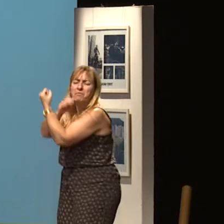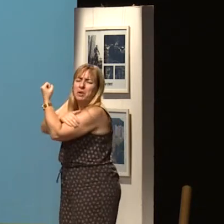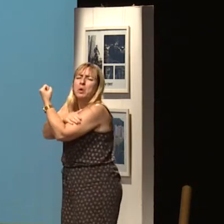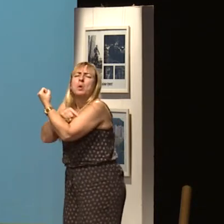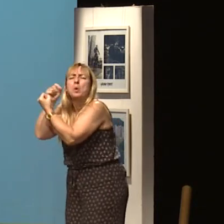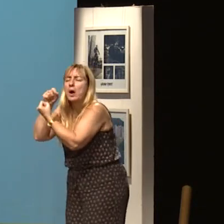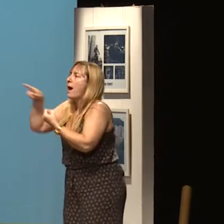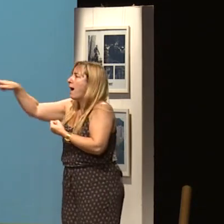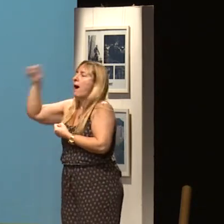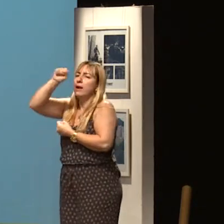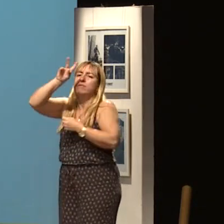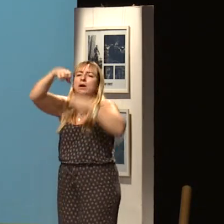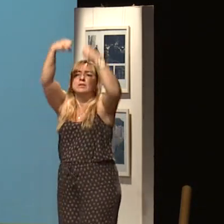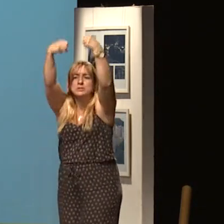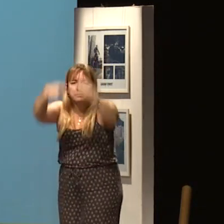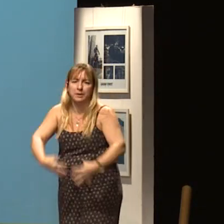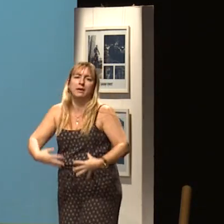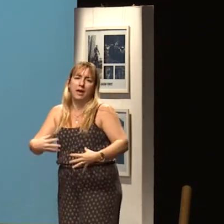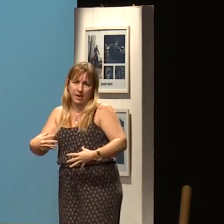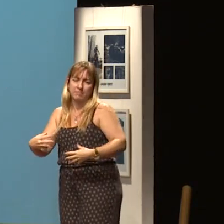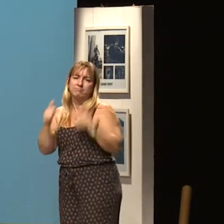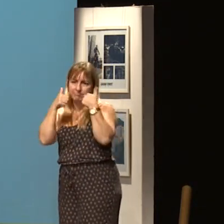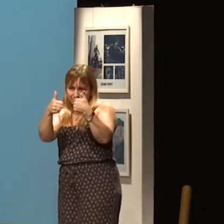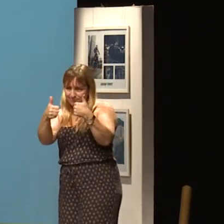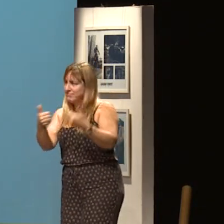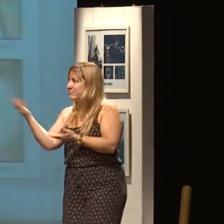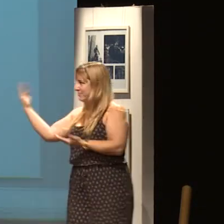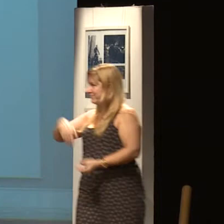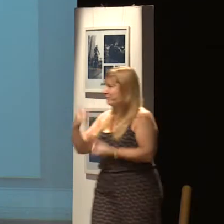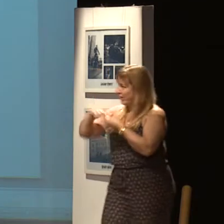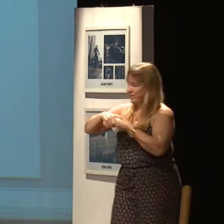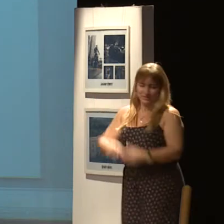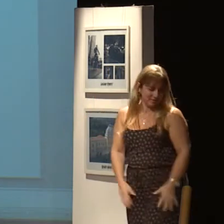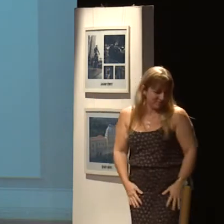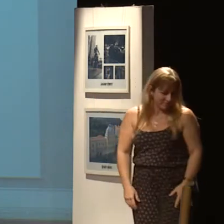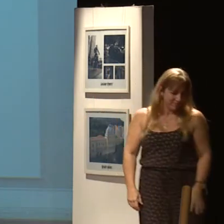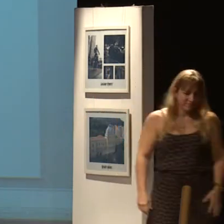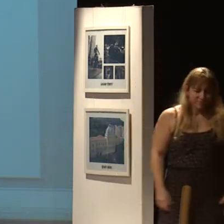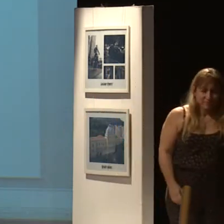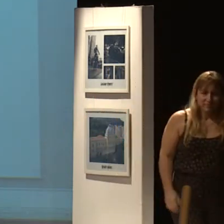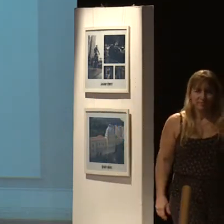vou explicar o que é o feminismo. Ela vai explicar sobre isso e depois eu apresento um vídeo.